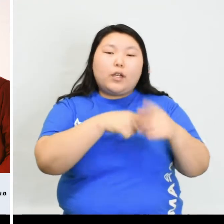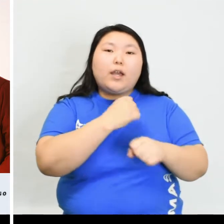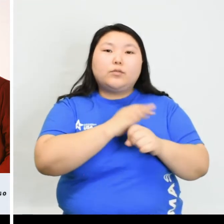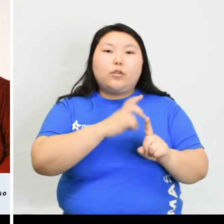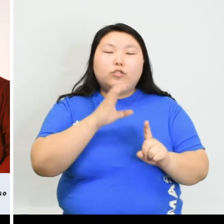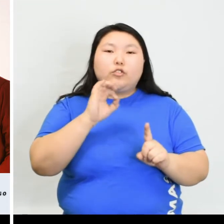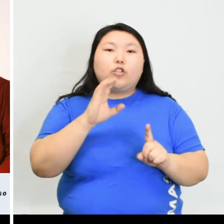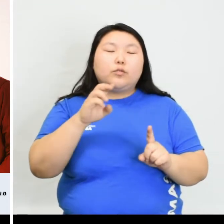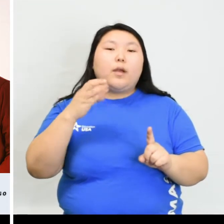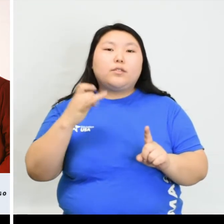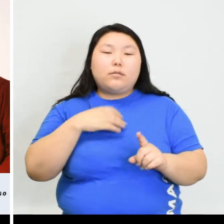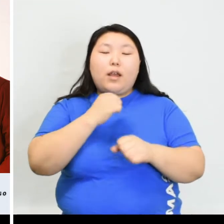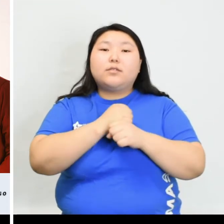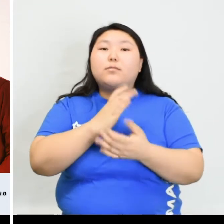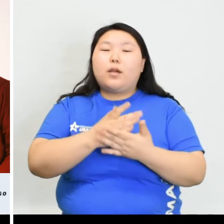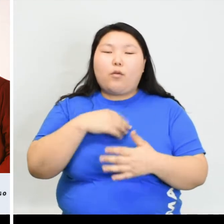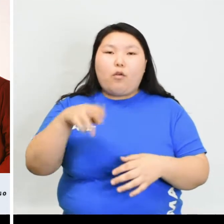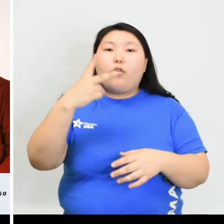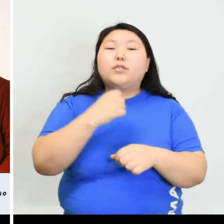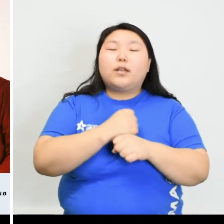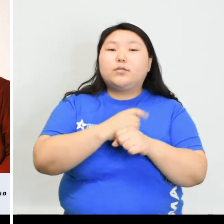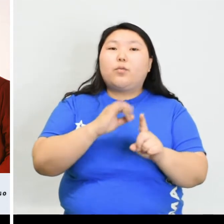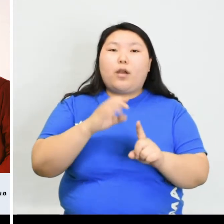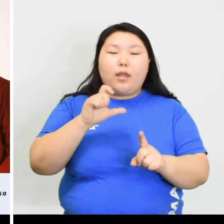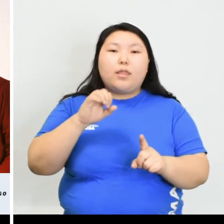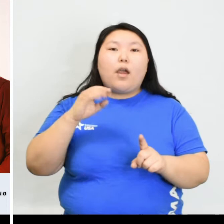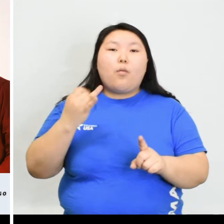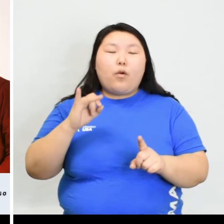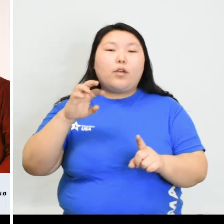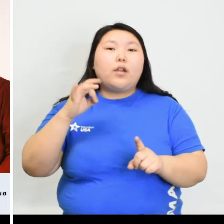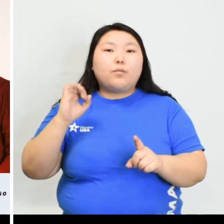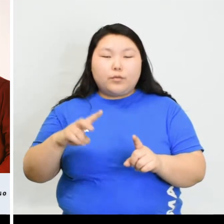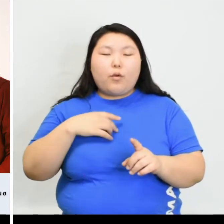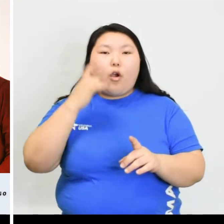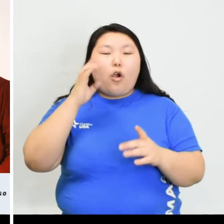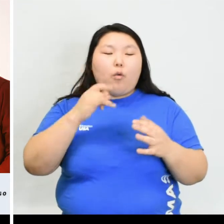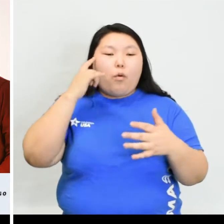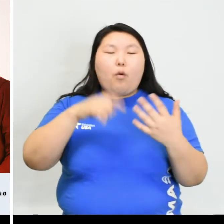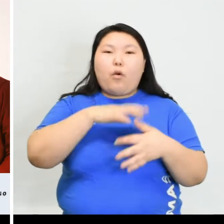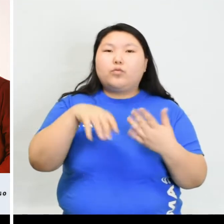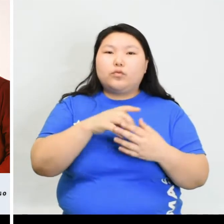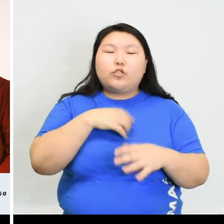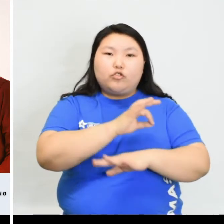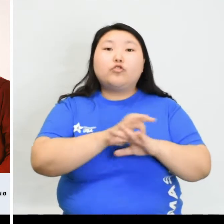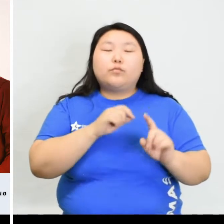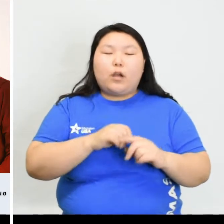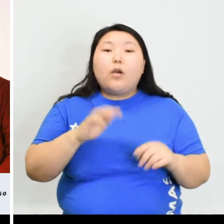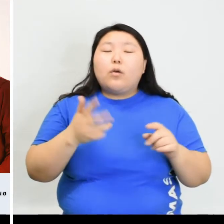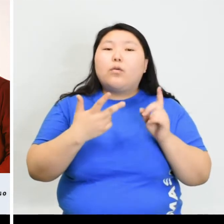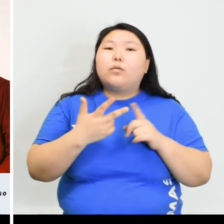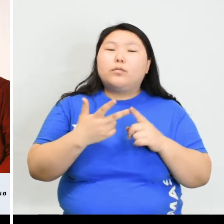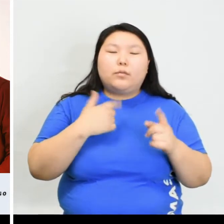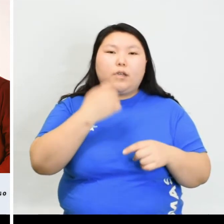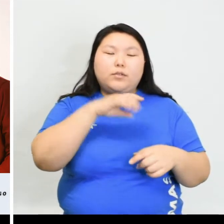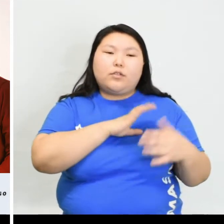медик юм эмнэлэгт ажиллаж байгаа. Миний хоёр дахь ажил бол одоо энэ Nano Green Energy гэдэг хог боловсруулалт нэгч мөч үйлдвэрлэх төсөл байхгүй юу? Гурав миний хамгийн сэтгэлд